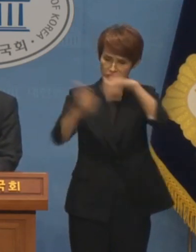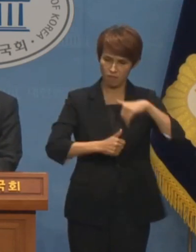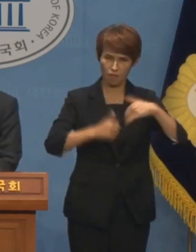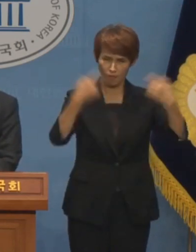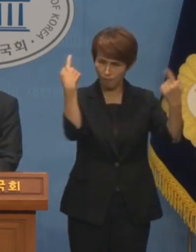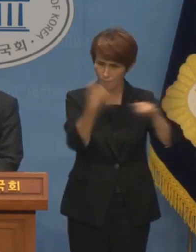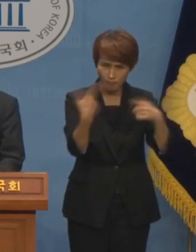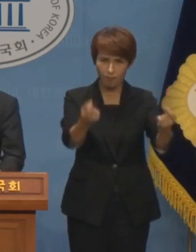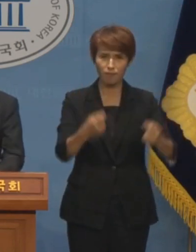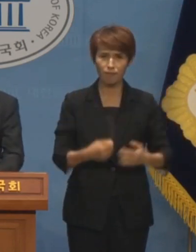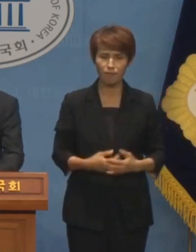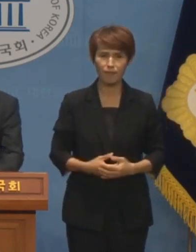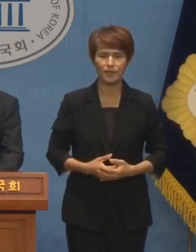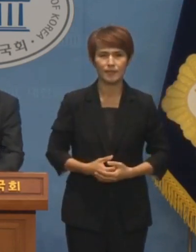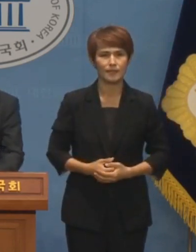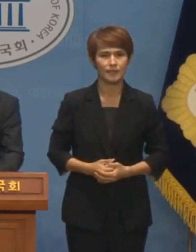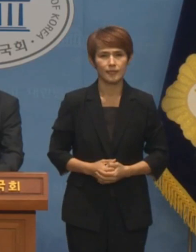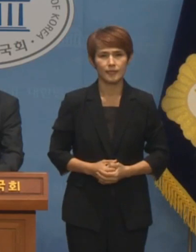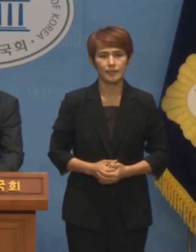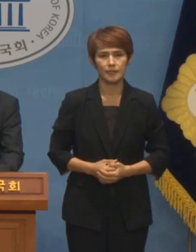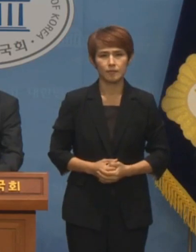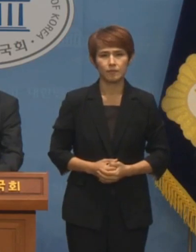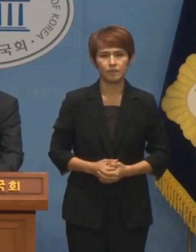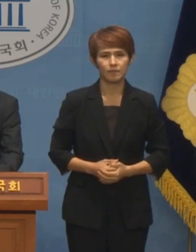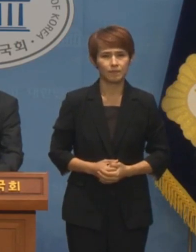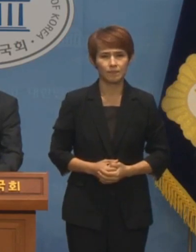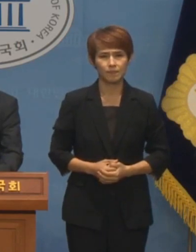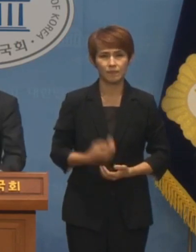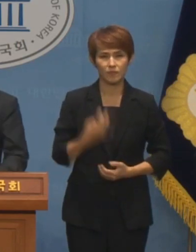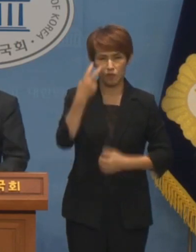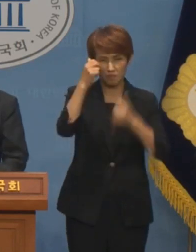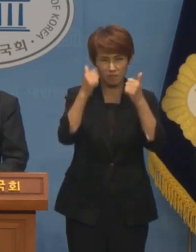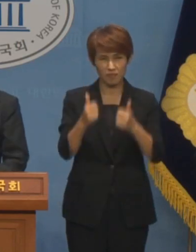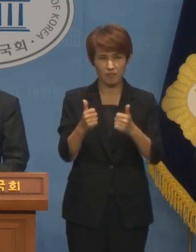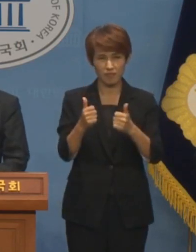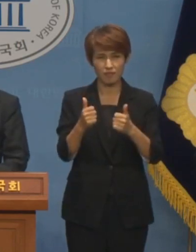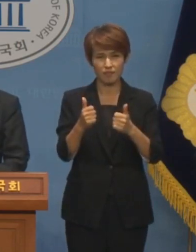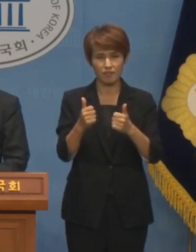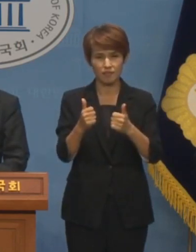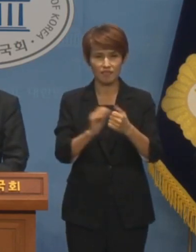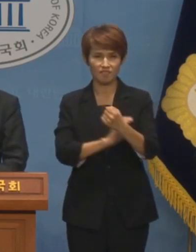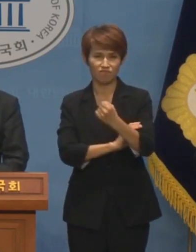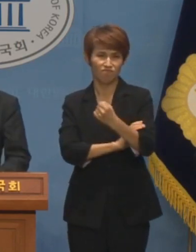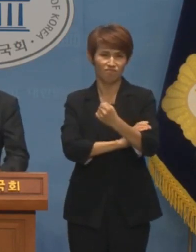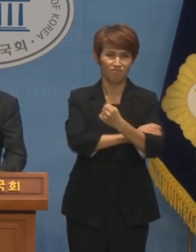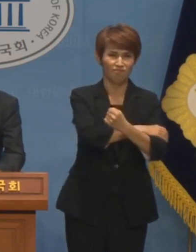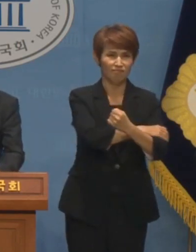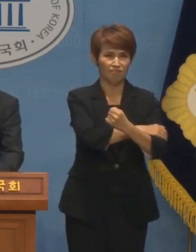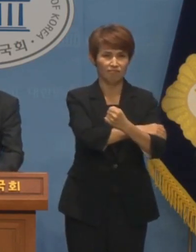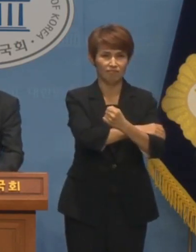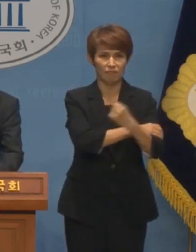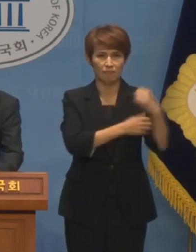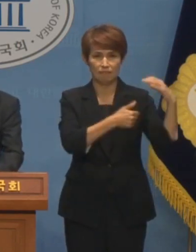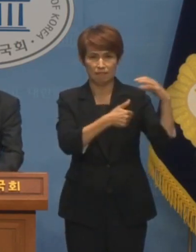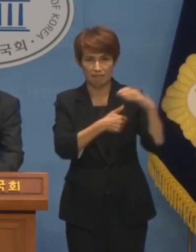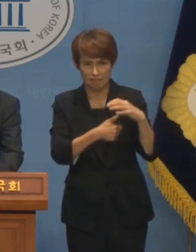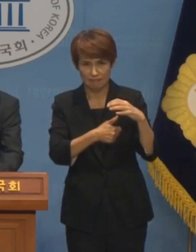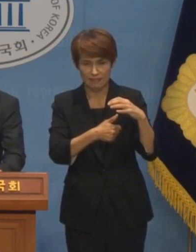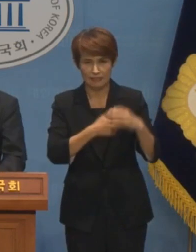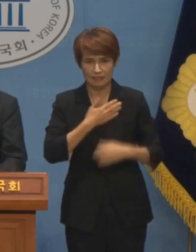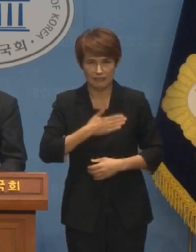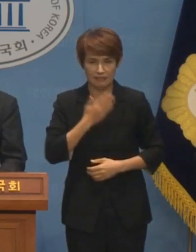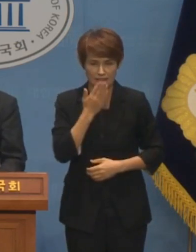것이 아닌가라는 생각이 듭니다. 성역 없는 수사를 하는 검찰이 아니라 권력의 외양견임을 자임하는 것